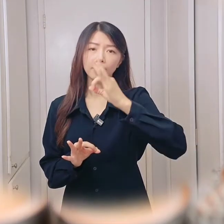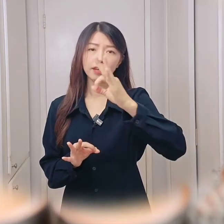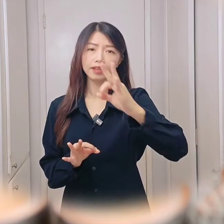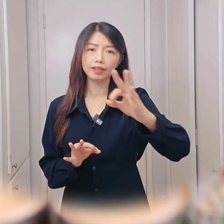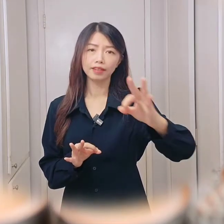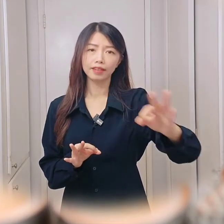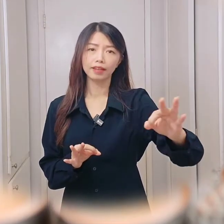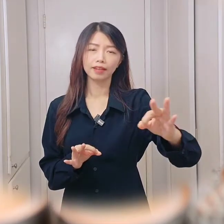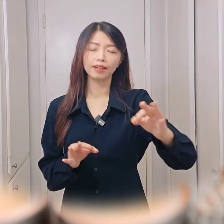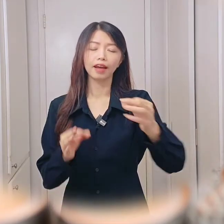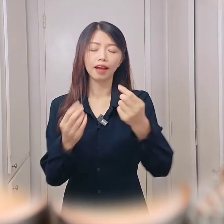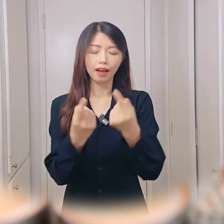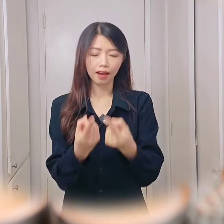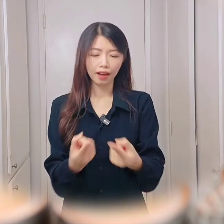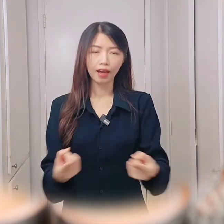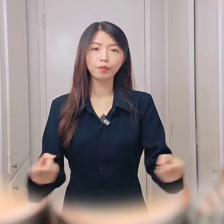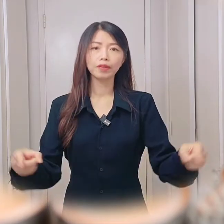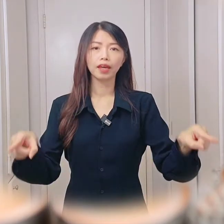영원히